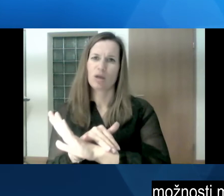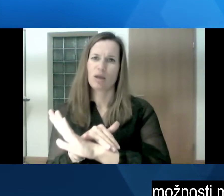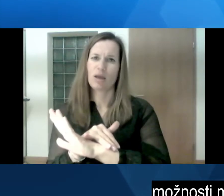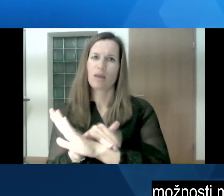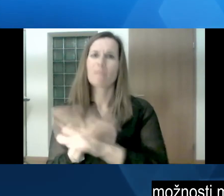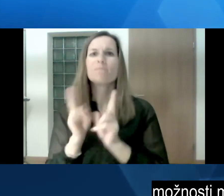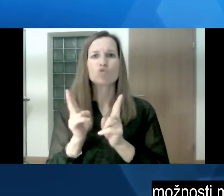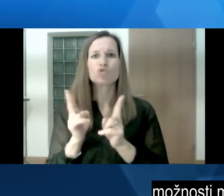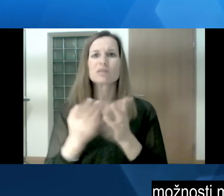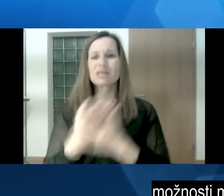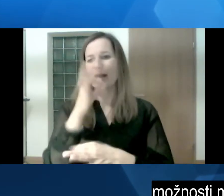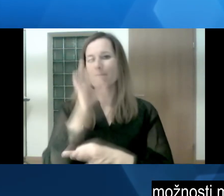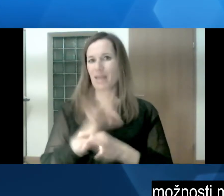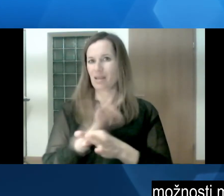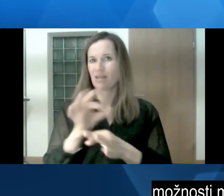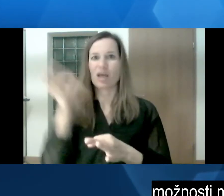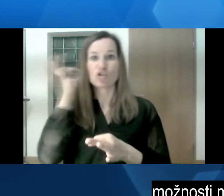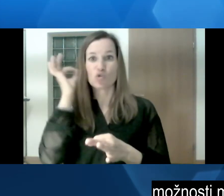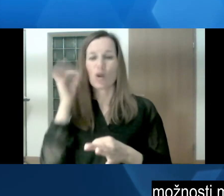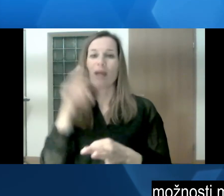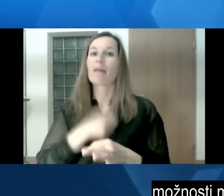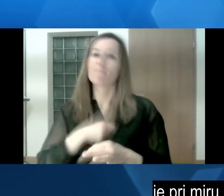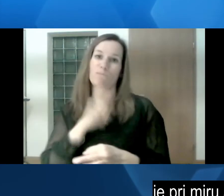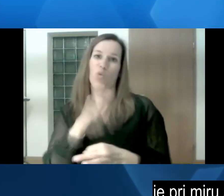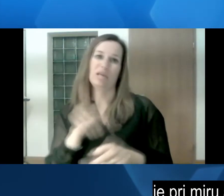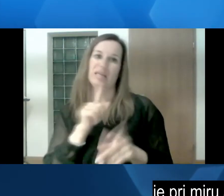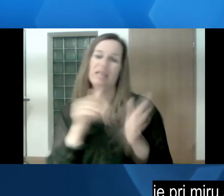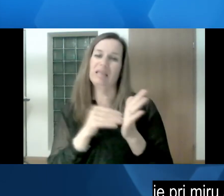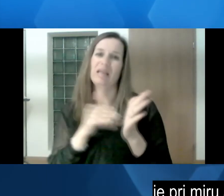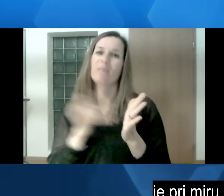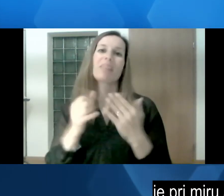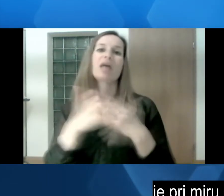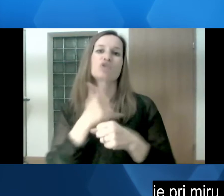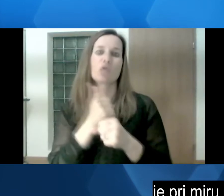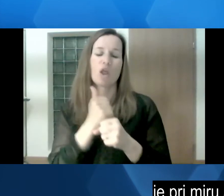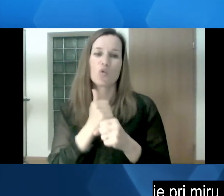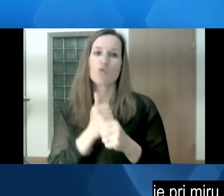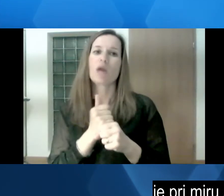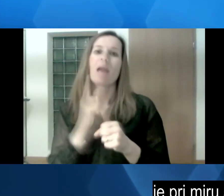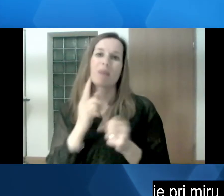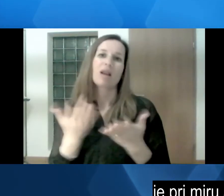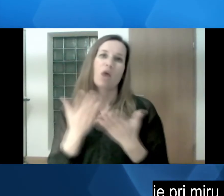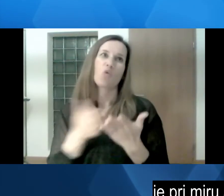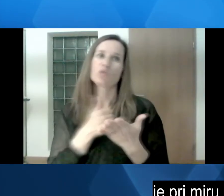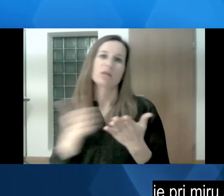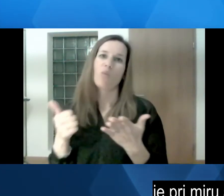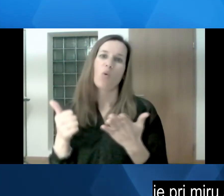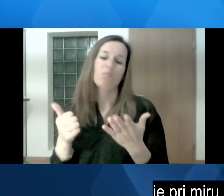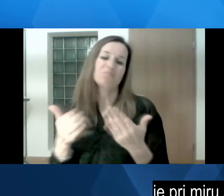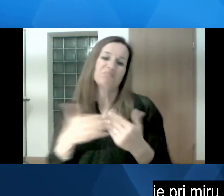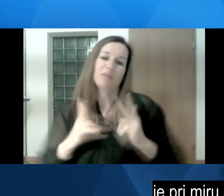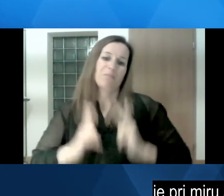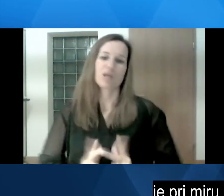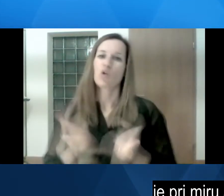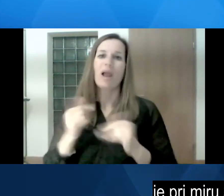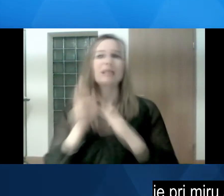merjenja sluha, kjer bolnik ni treba, da sodeluje, lahko samo, se pravi, je pri miru ali spi, in